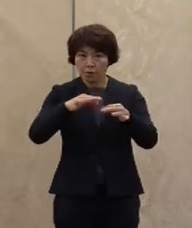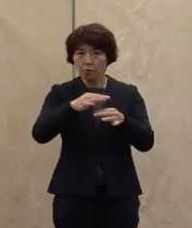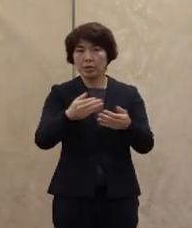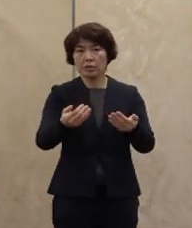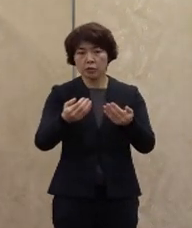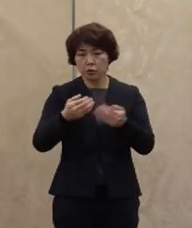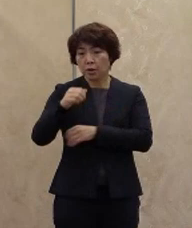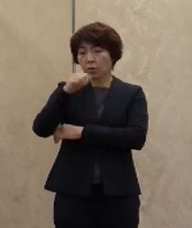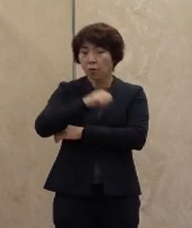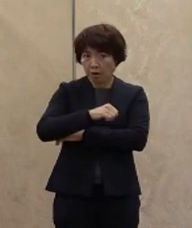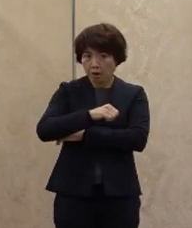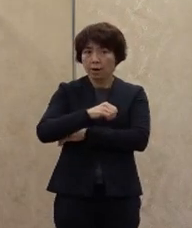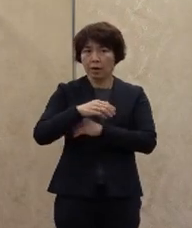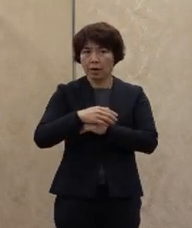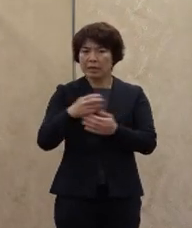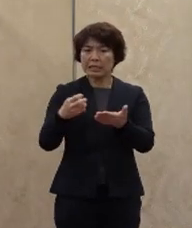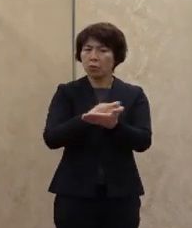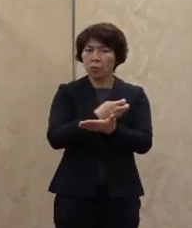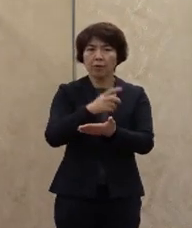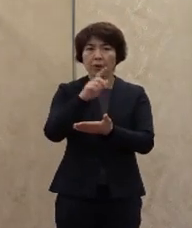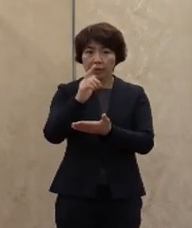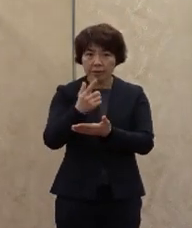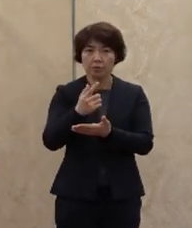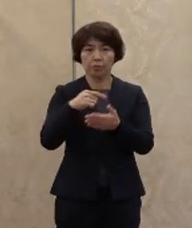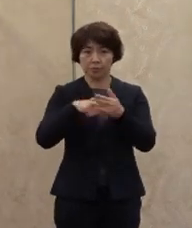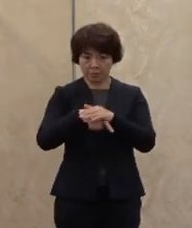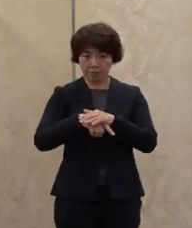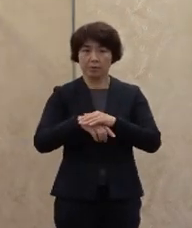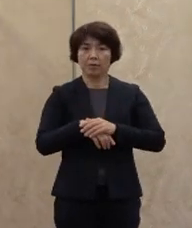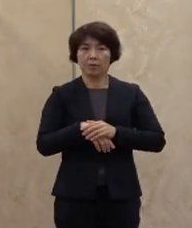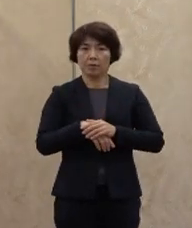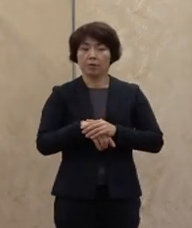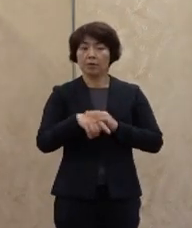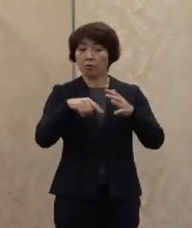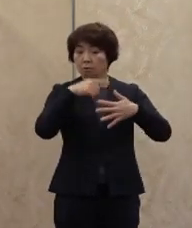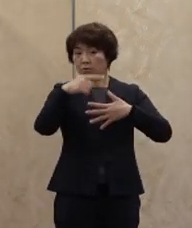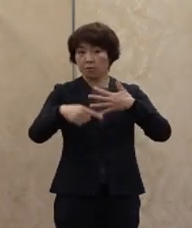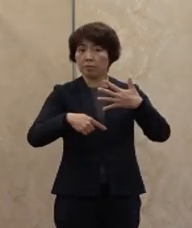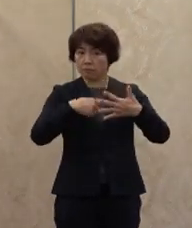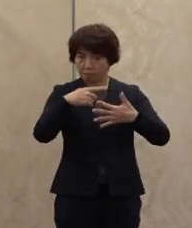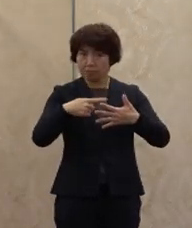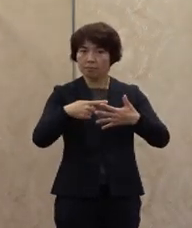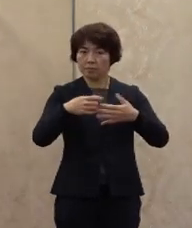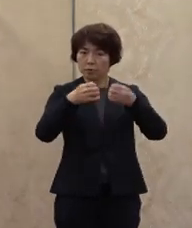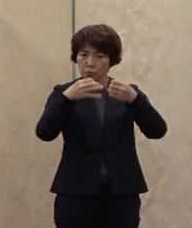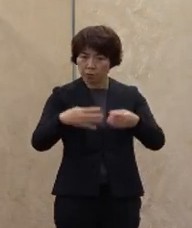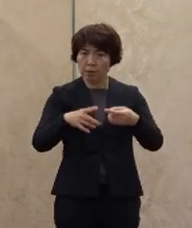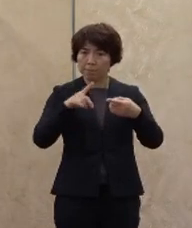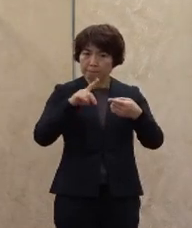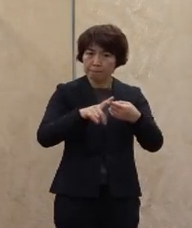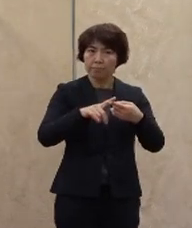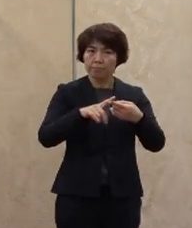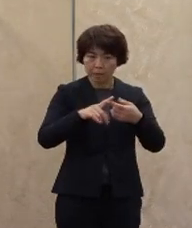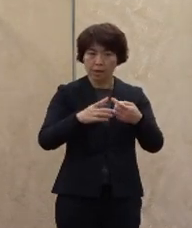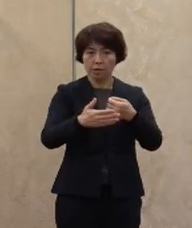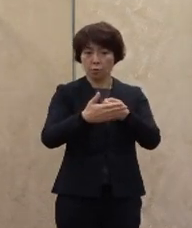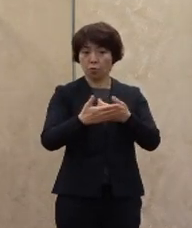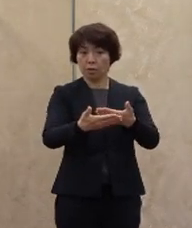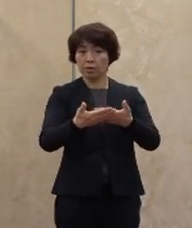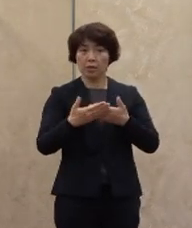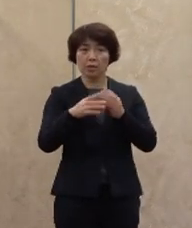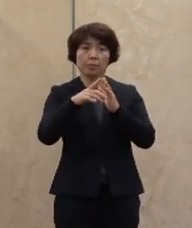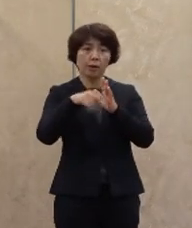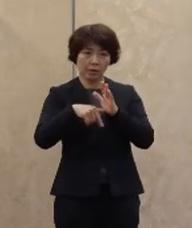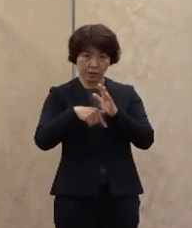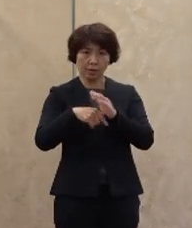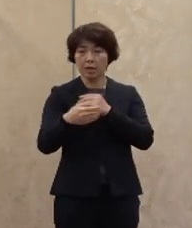方、これはまあ違法営業ではないと、そういうところでありますが、この要件を満たしている方、事業者の皆さんでご協力いただいた皆様に、